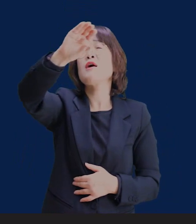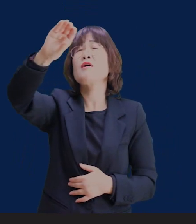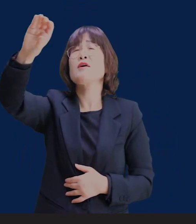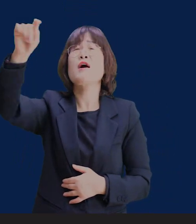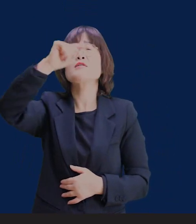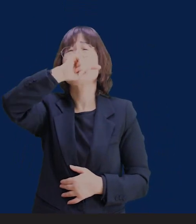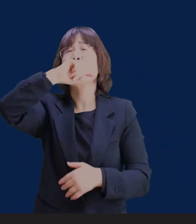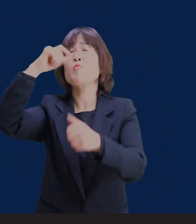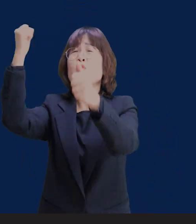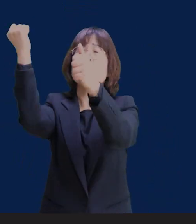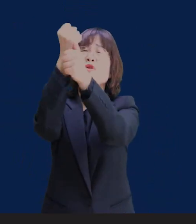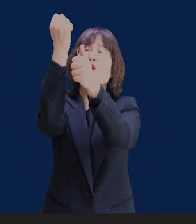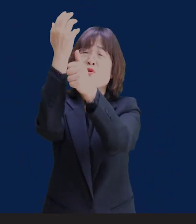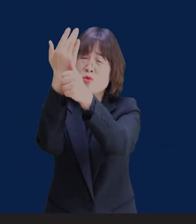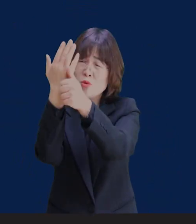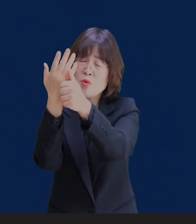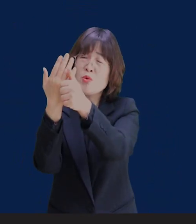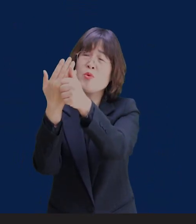십자가의